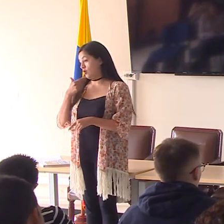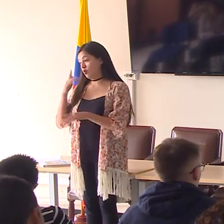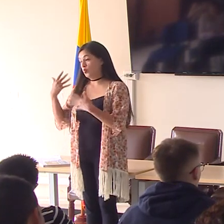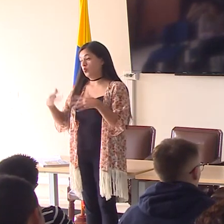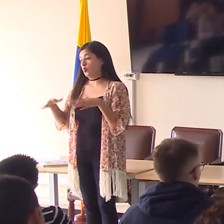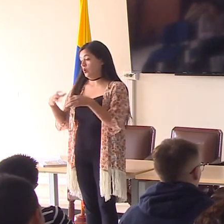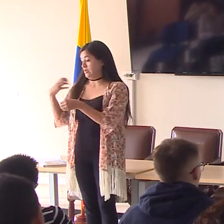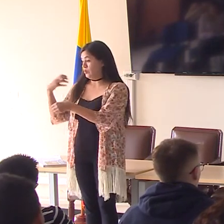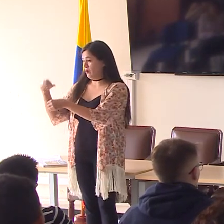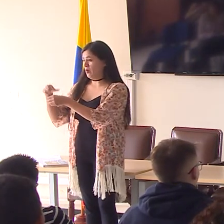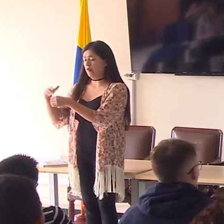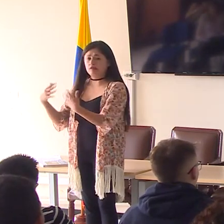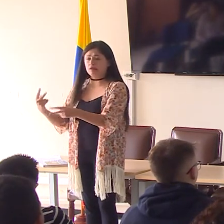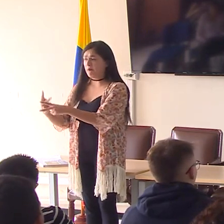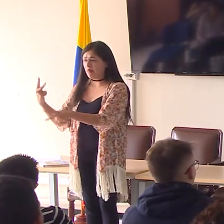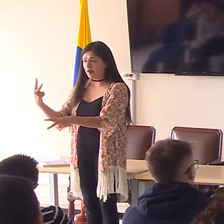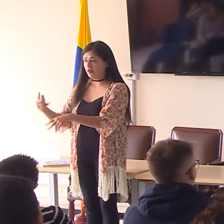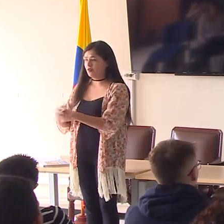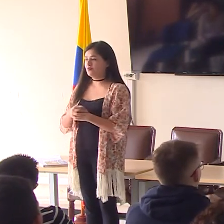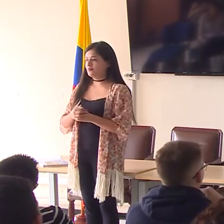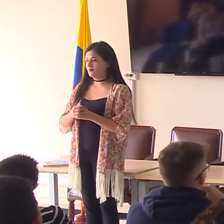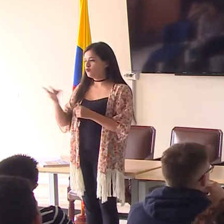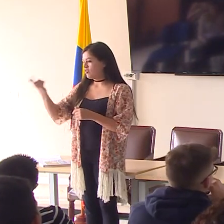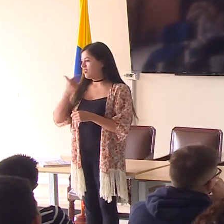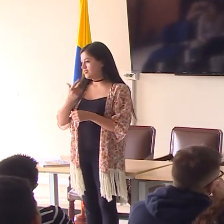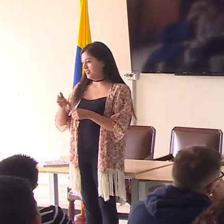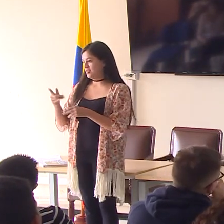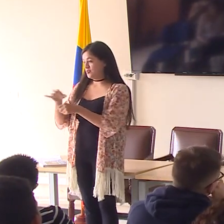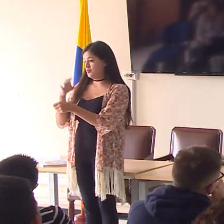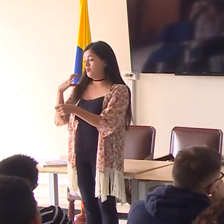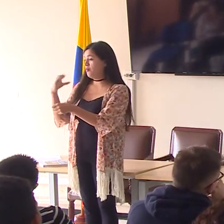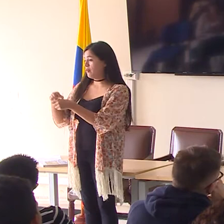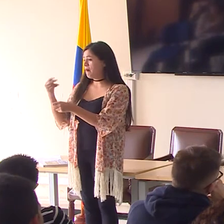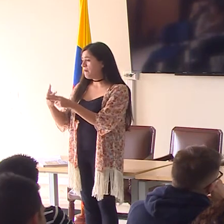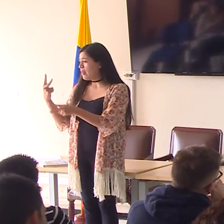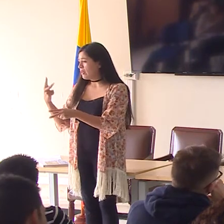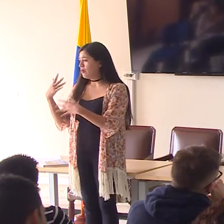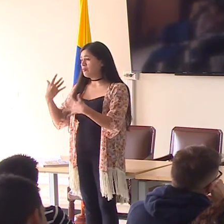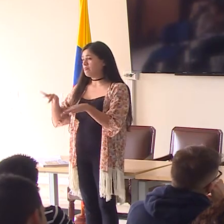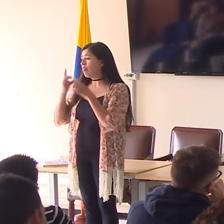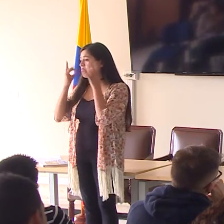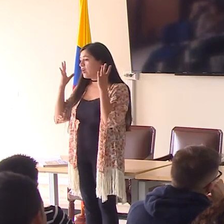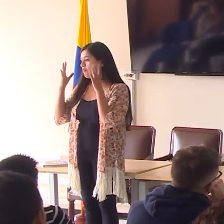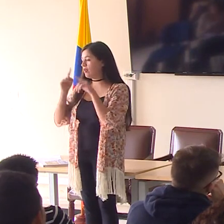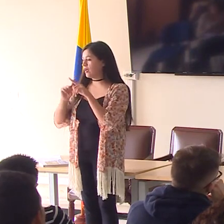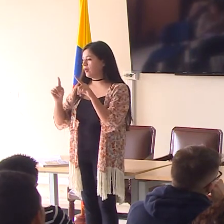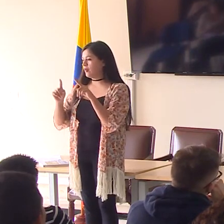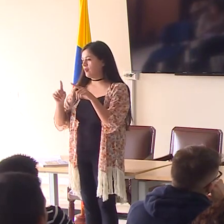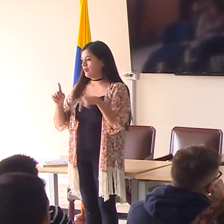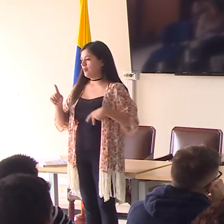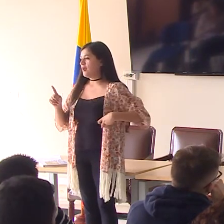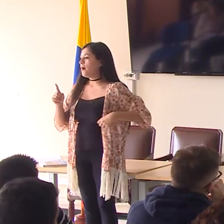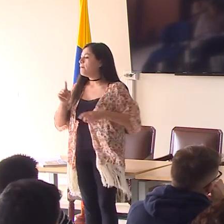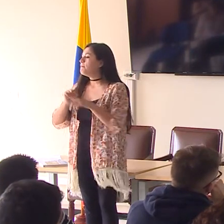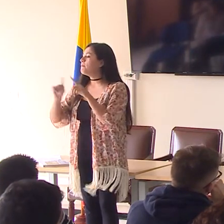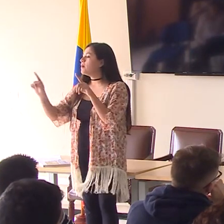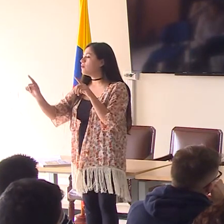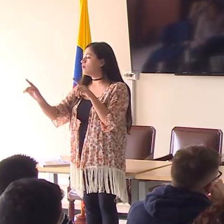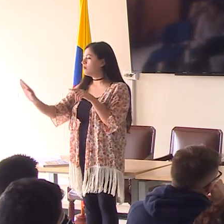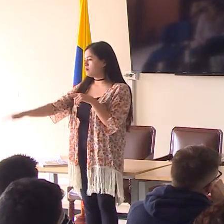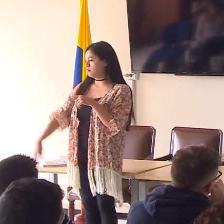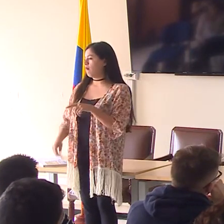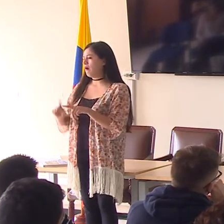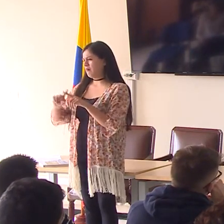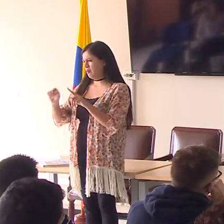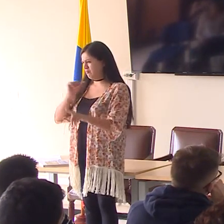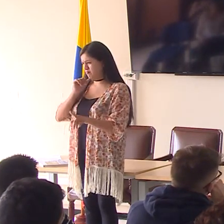porque lo pueden atracar a uno lo que sea pero es seguramente más inseguro meterme al club de golf